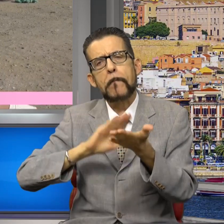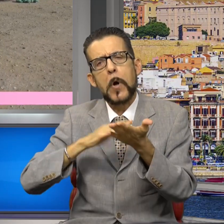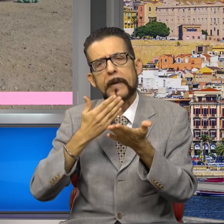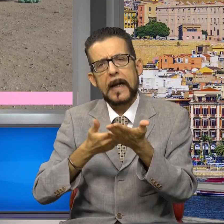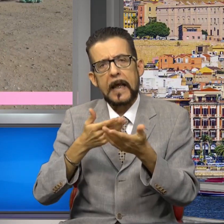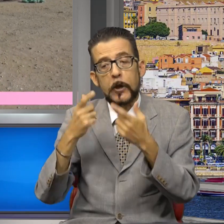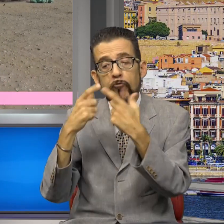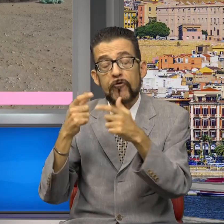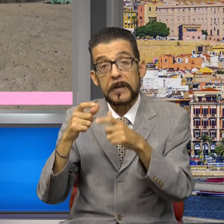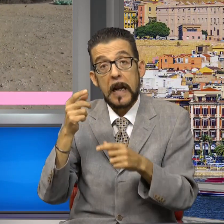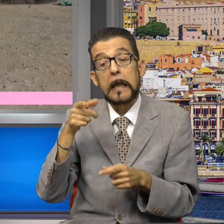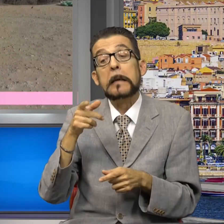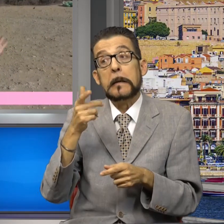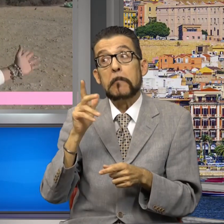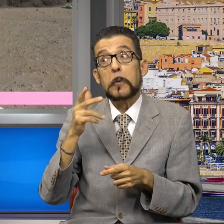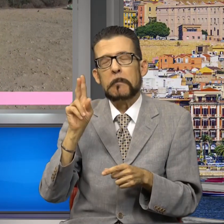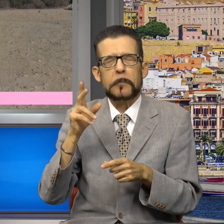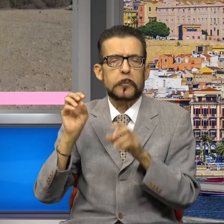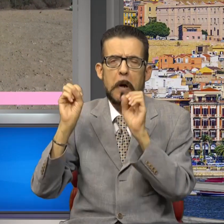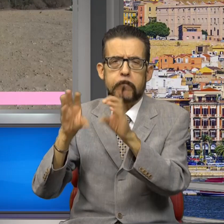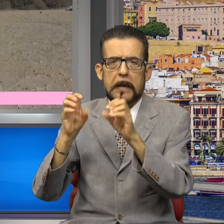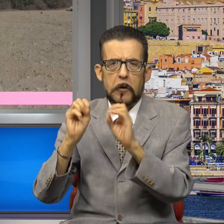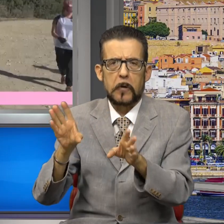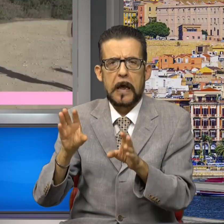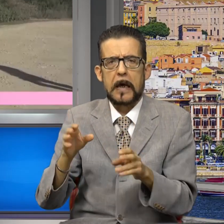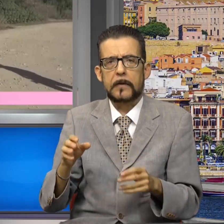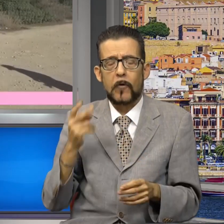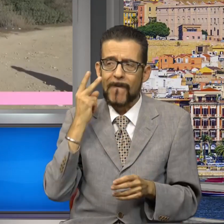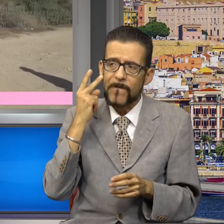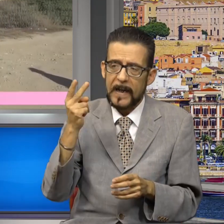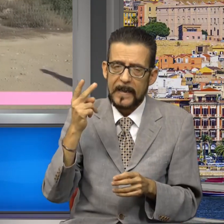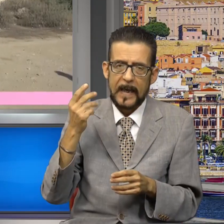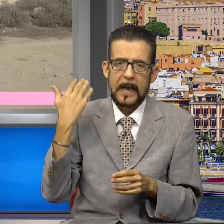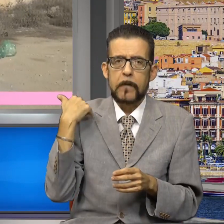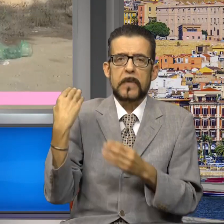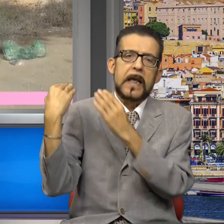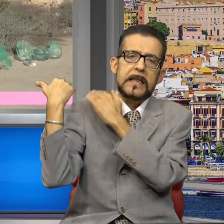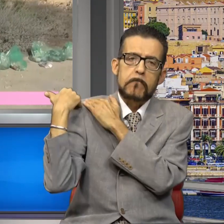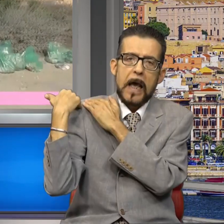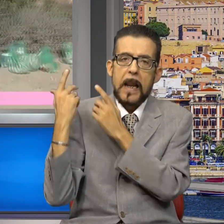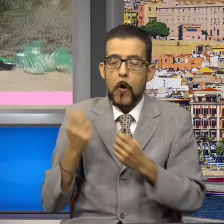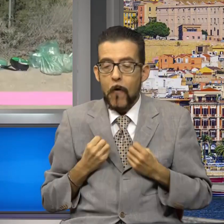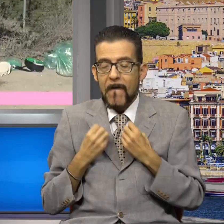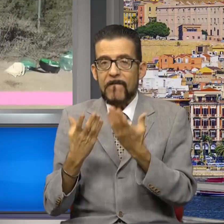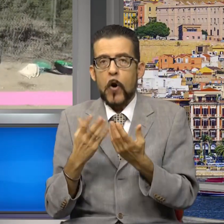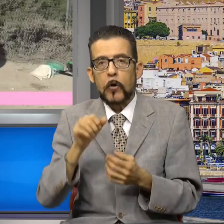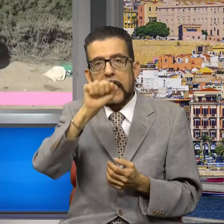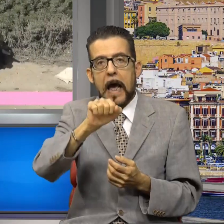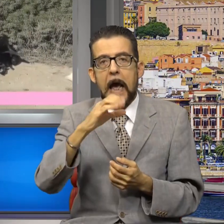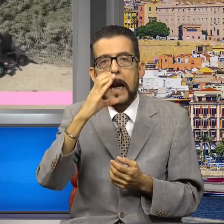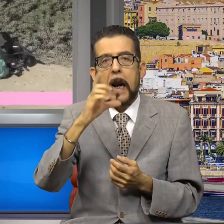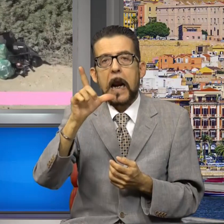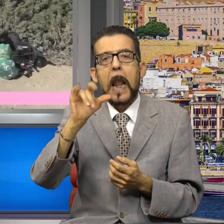uno dei punti più di degrado, come potete vedere alle mie spalle. Allora, i volontari delle ACLI provinciali di Cagliari sono